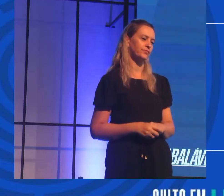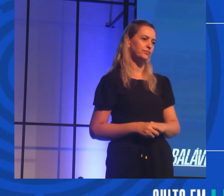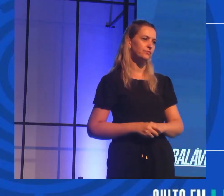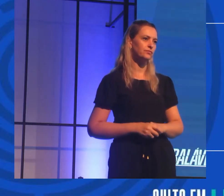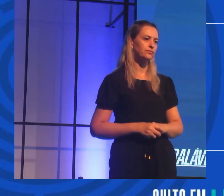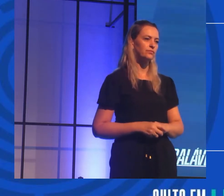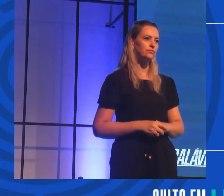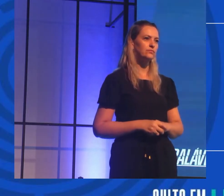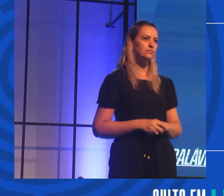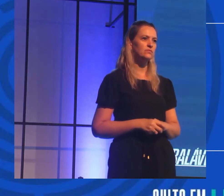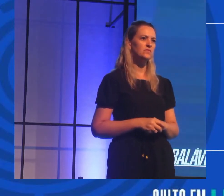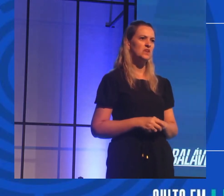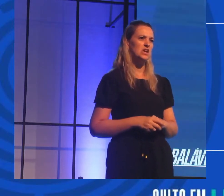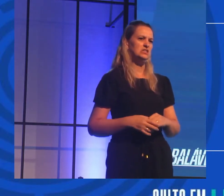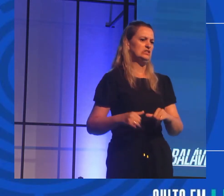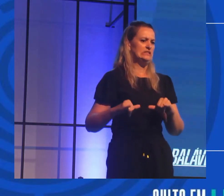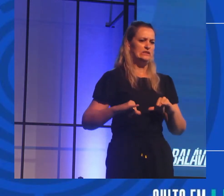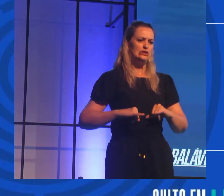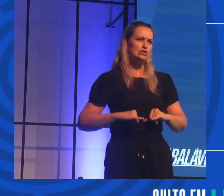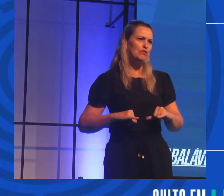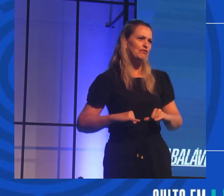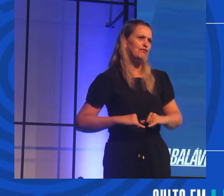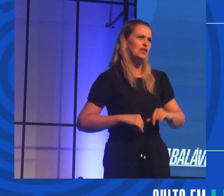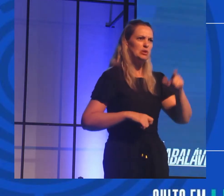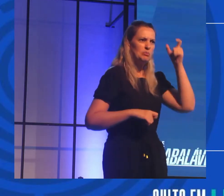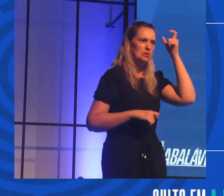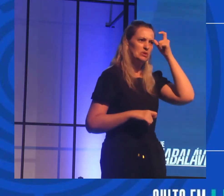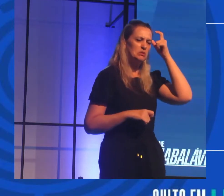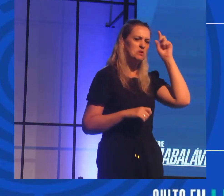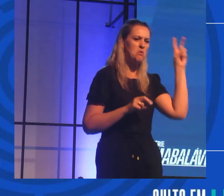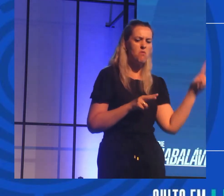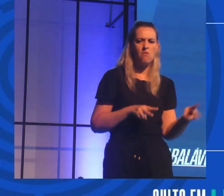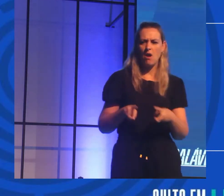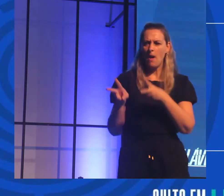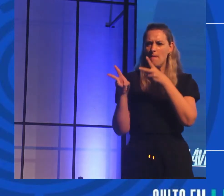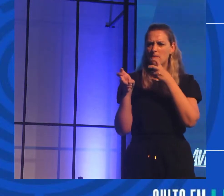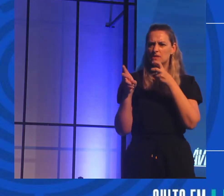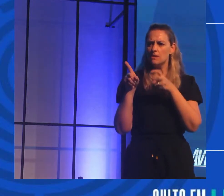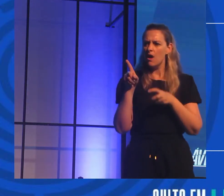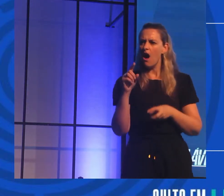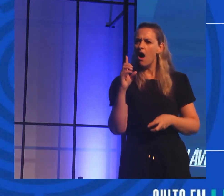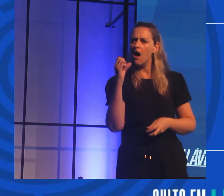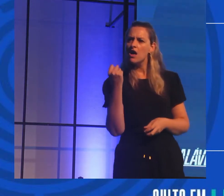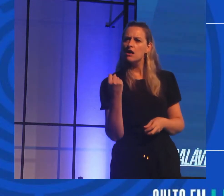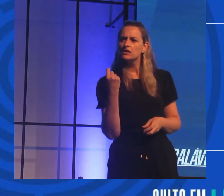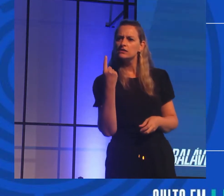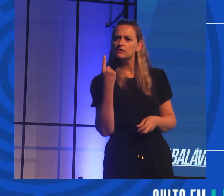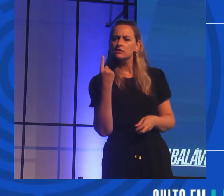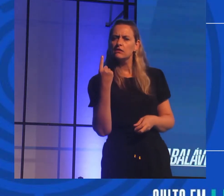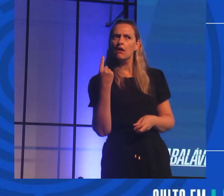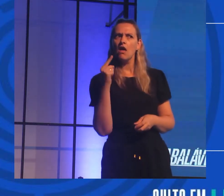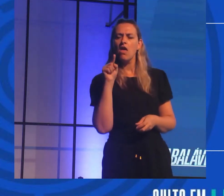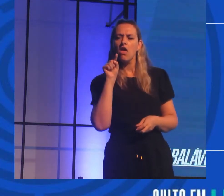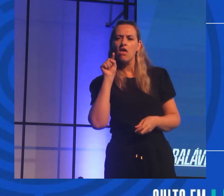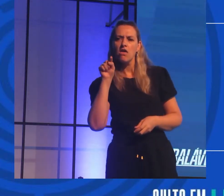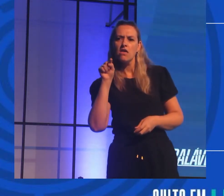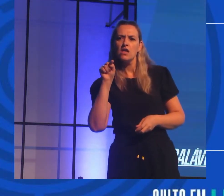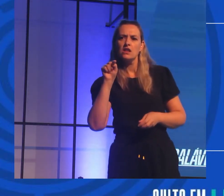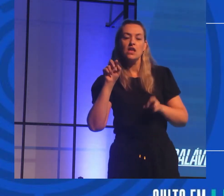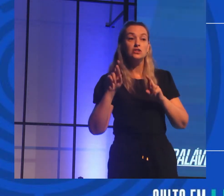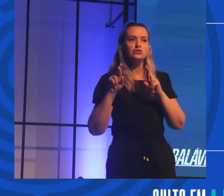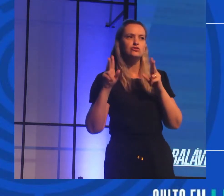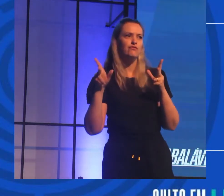E sofremos ataque porque nos tornamos um alvo porque somos diferentes e nos distinguimos, não por causa da